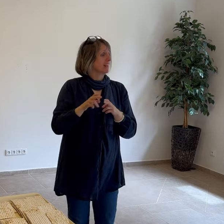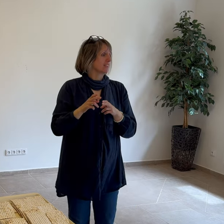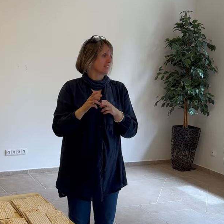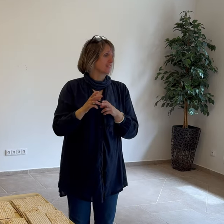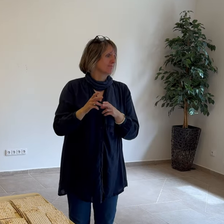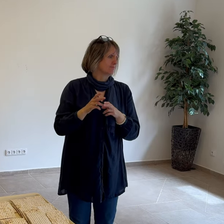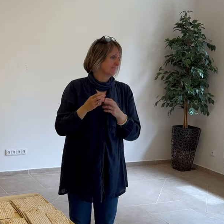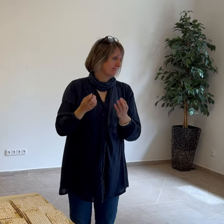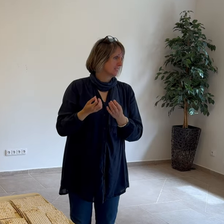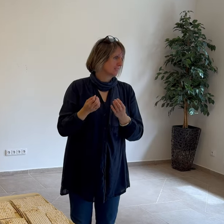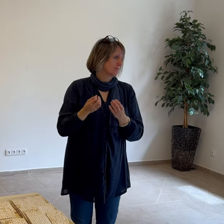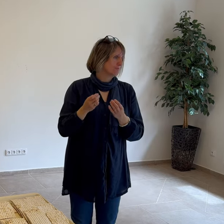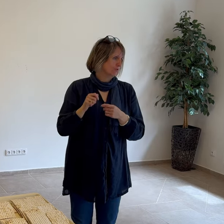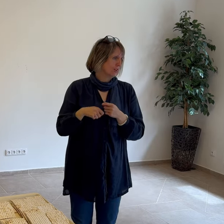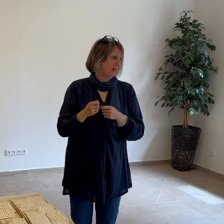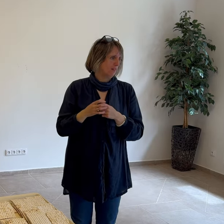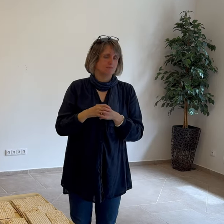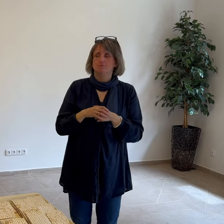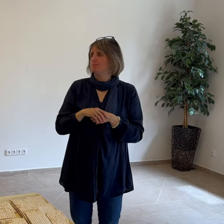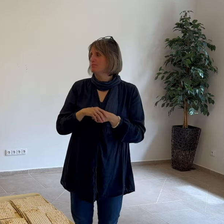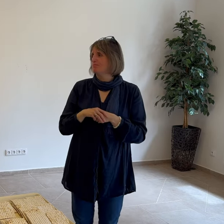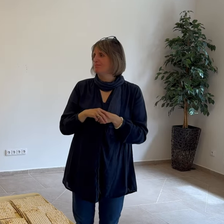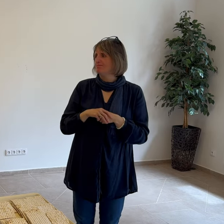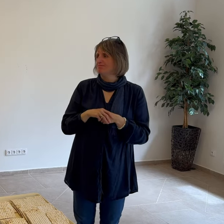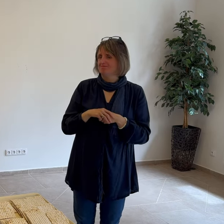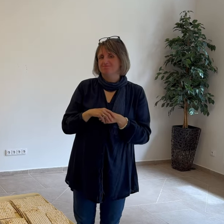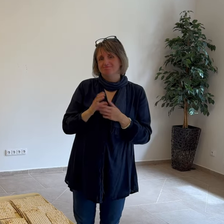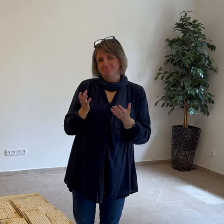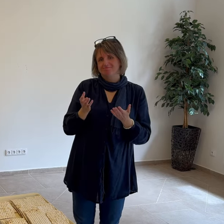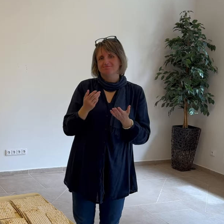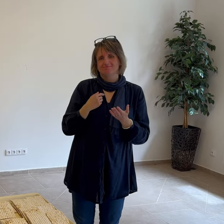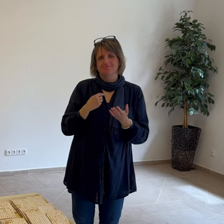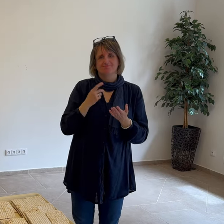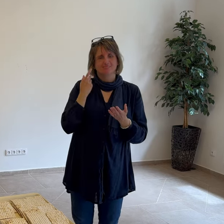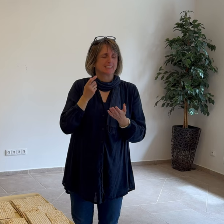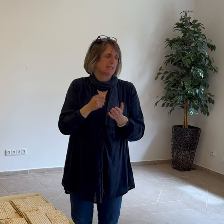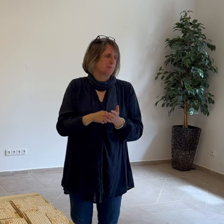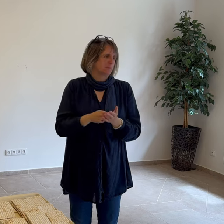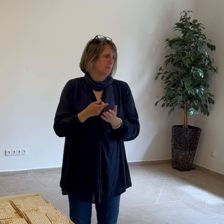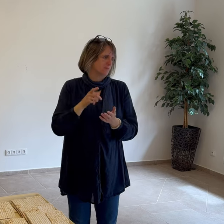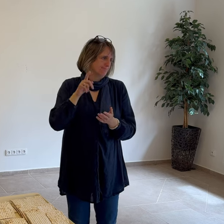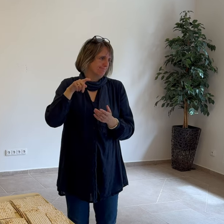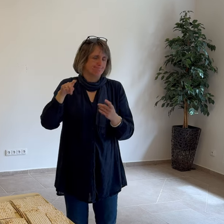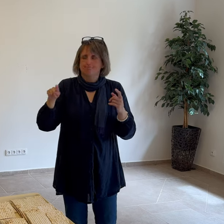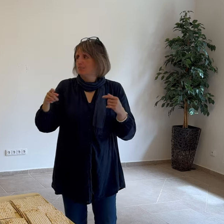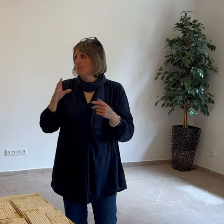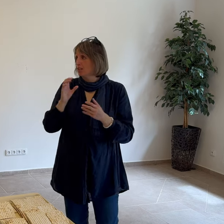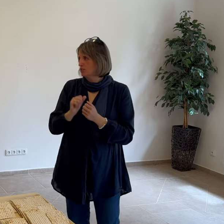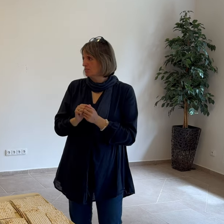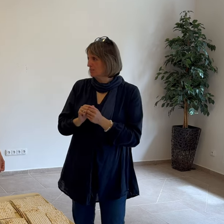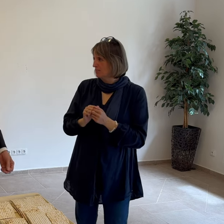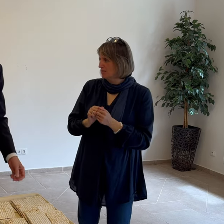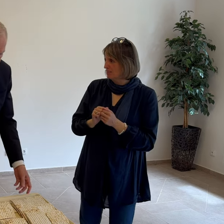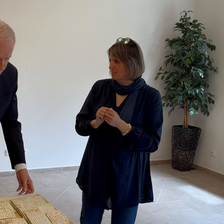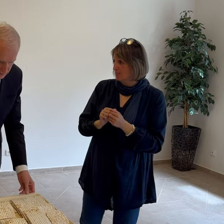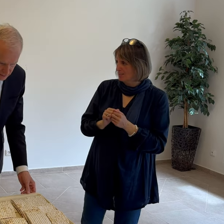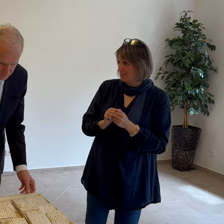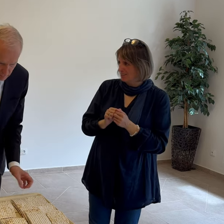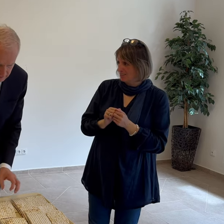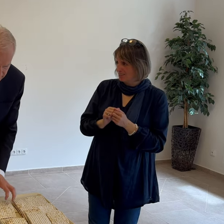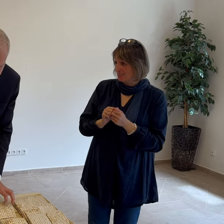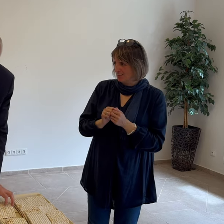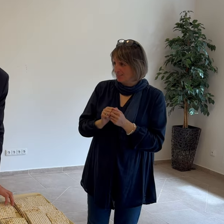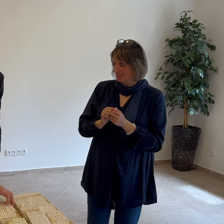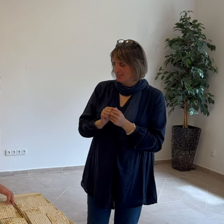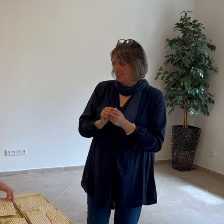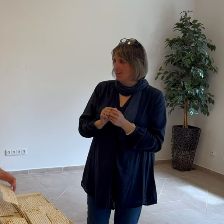hrozně Já si připadal jak na nějaké spiritistické sám si v tu chvíli a přesto si říkám udělat z toho jenom symbol že to je